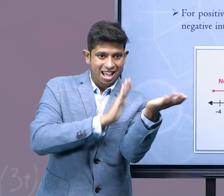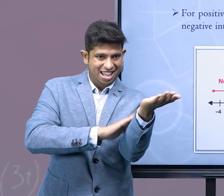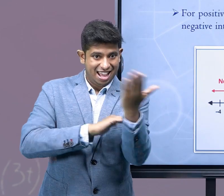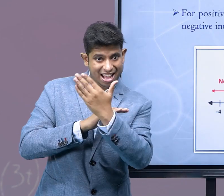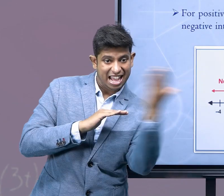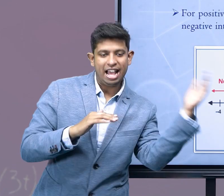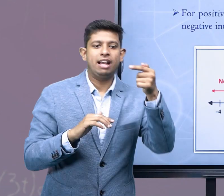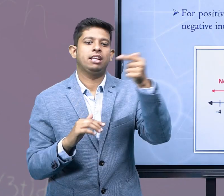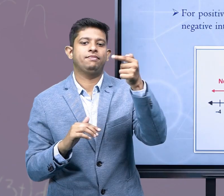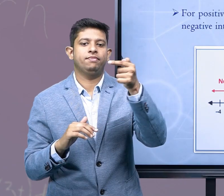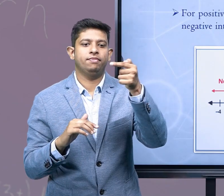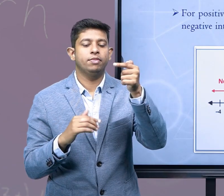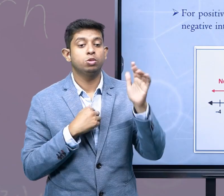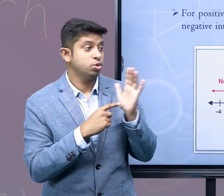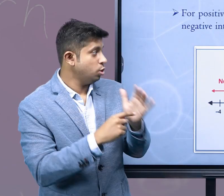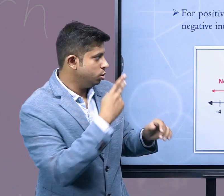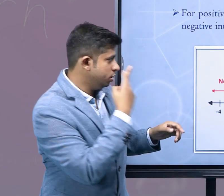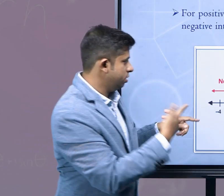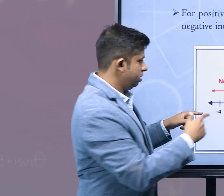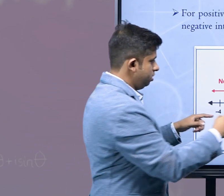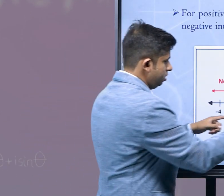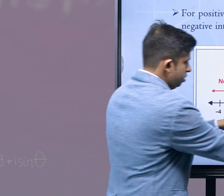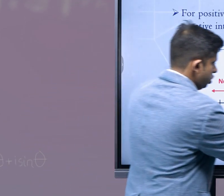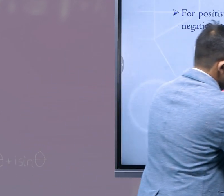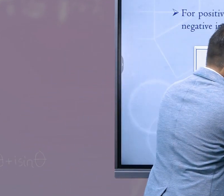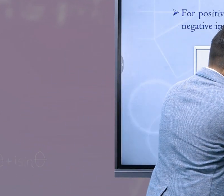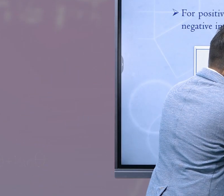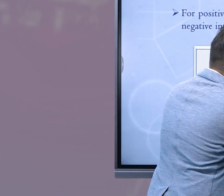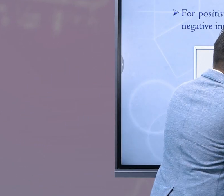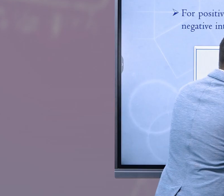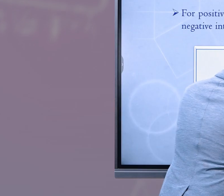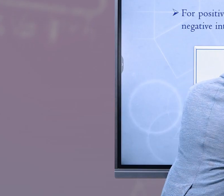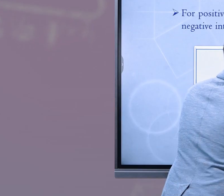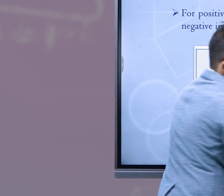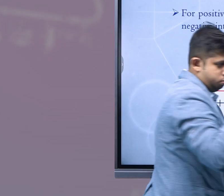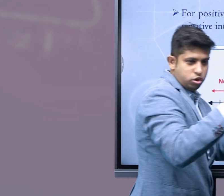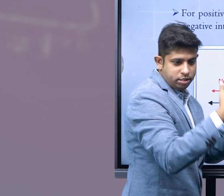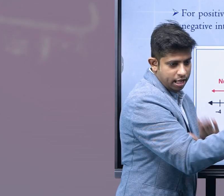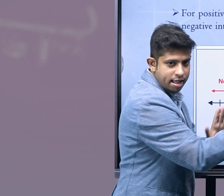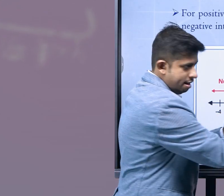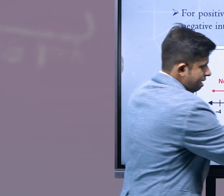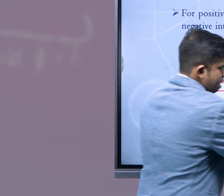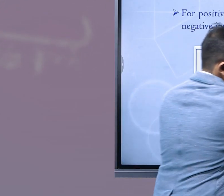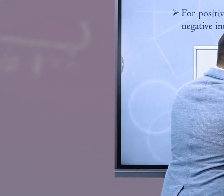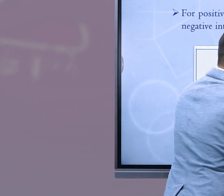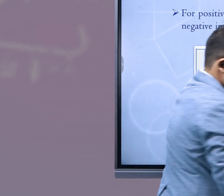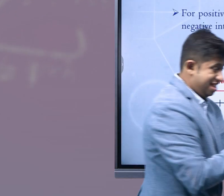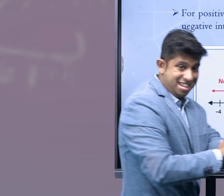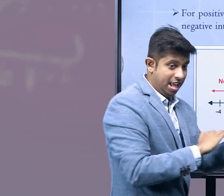हम शून्य से दाईं ओर बढ़ते हैं और ऋणात्मक पूर्णांकों के लिए हम शून्य से बाईं ओर जाते